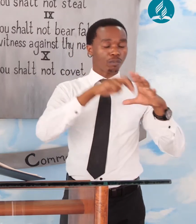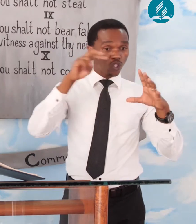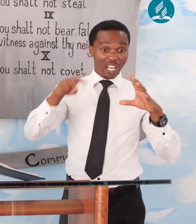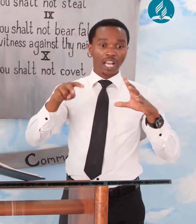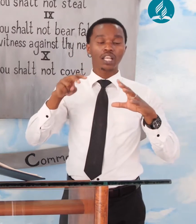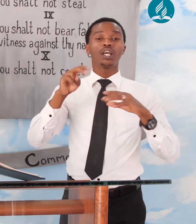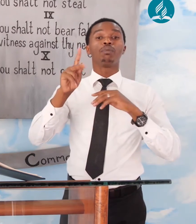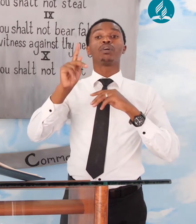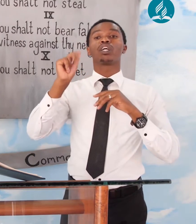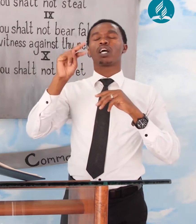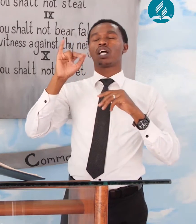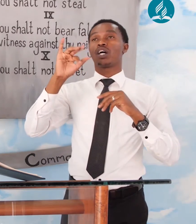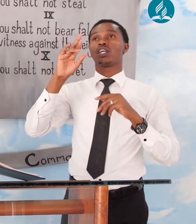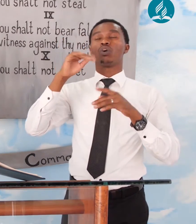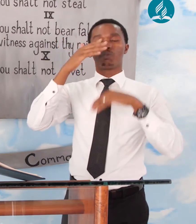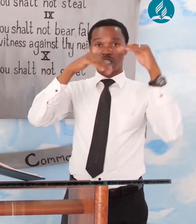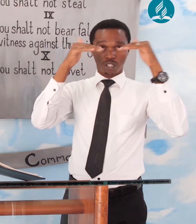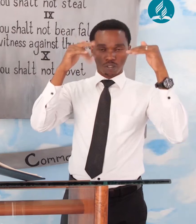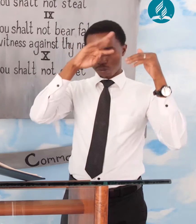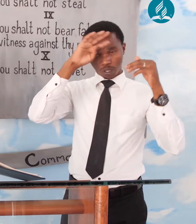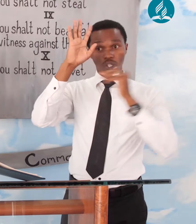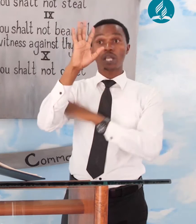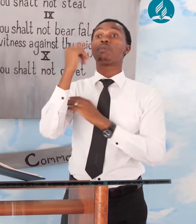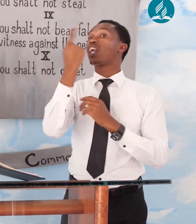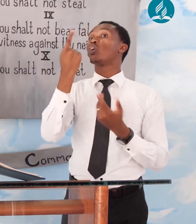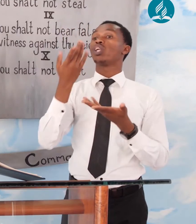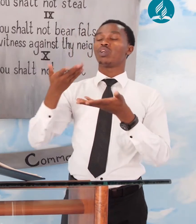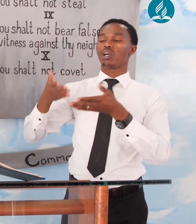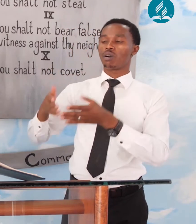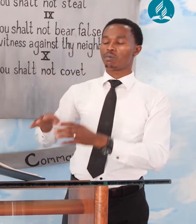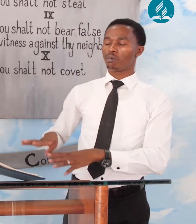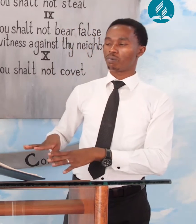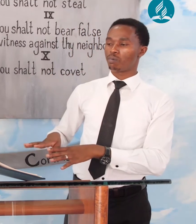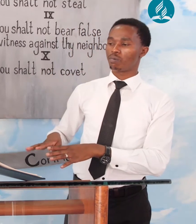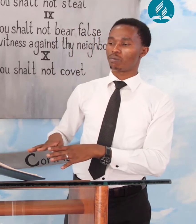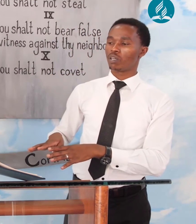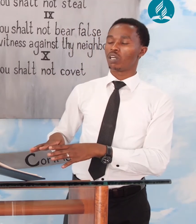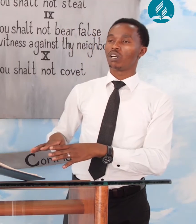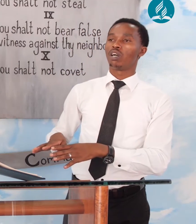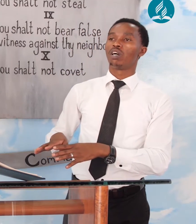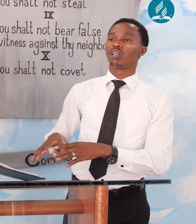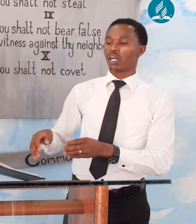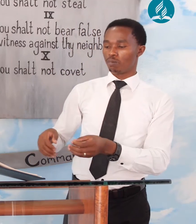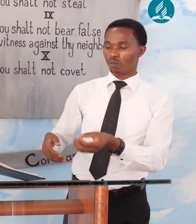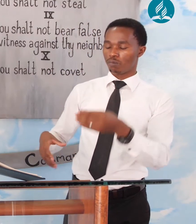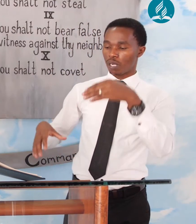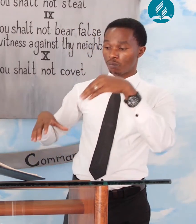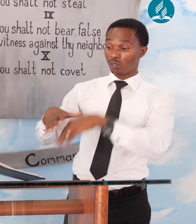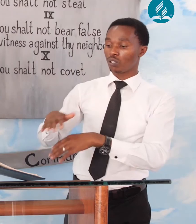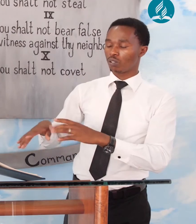niyo yamushyinguye ariko imaze kumushyingura nkuko dusoma mu gitabo cya Yuda bigaragara yuko ngumurambo